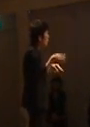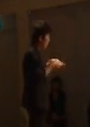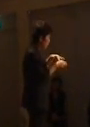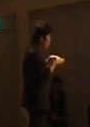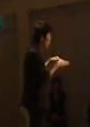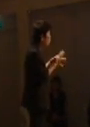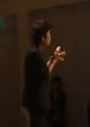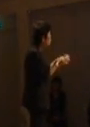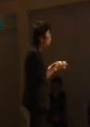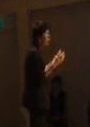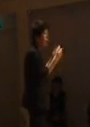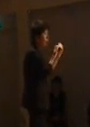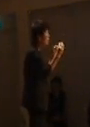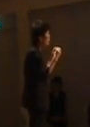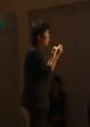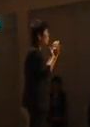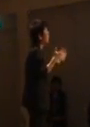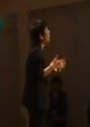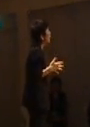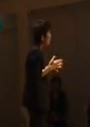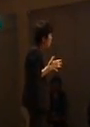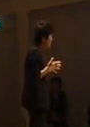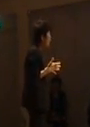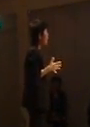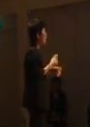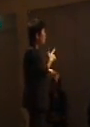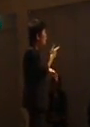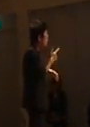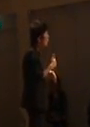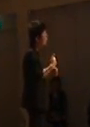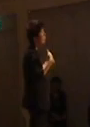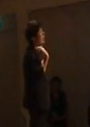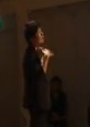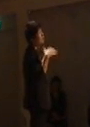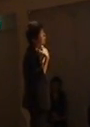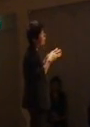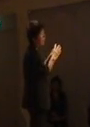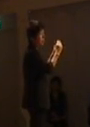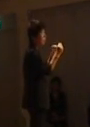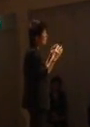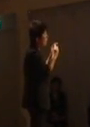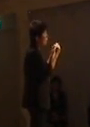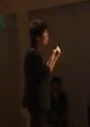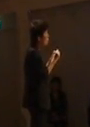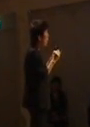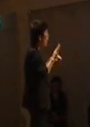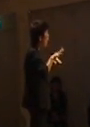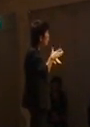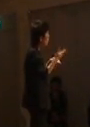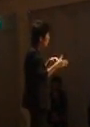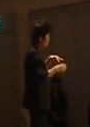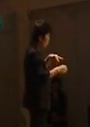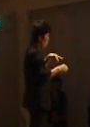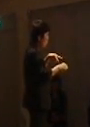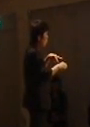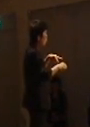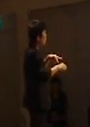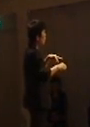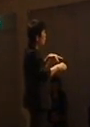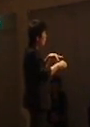ろんなこうバカ話もするし、練習の話もするんだけど、誰も、見えないかのように義足のことは